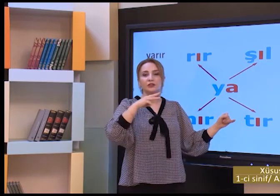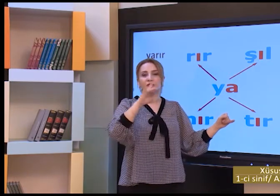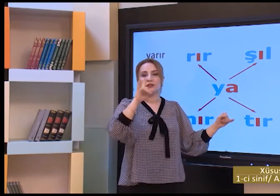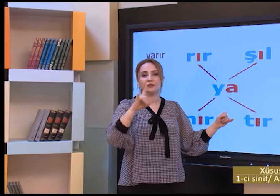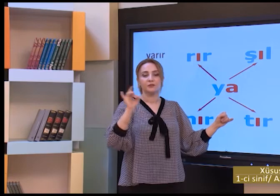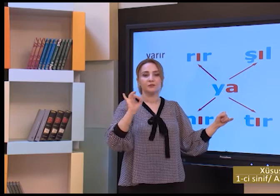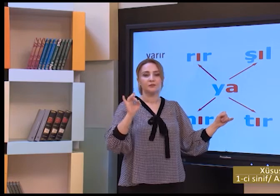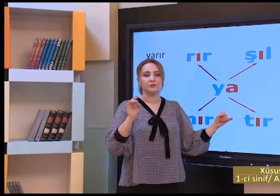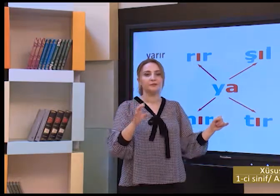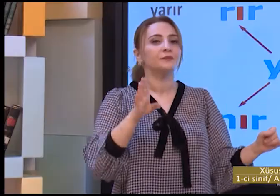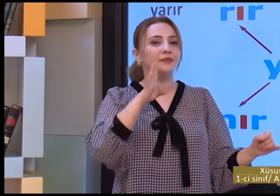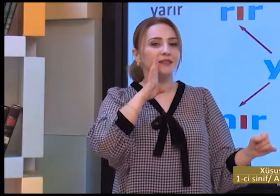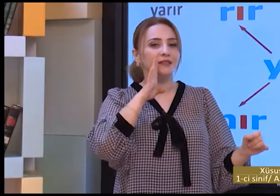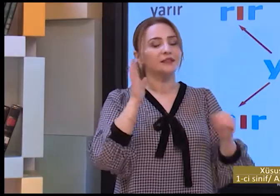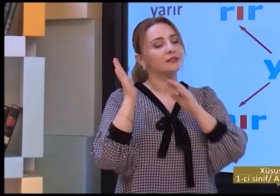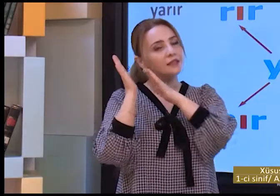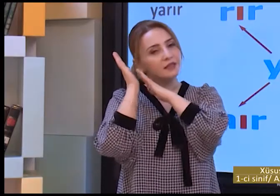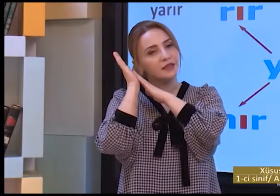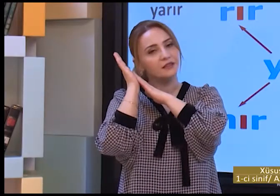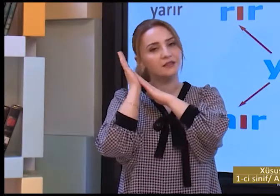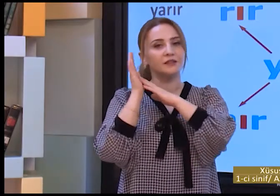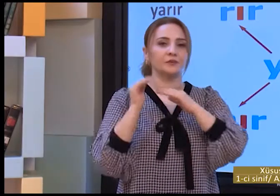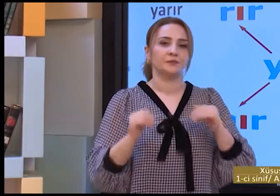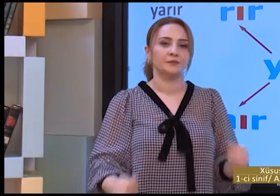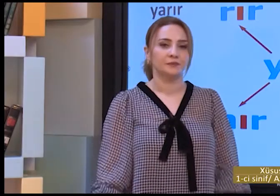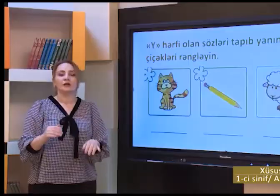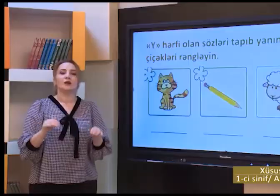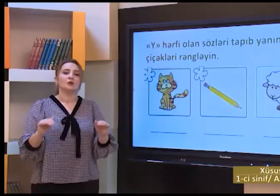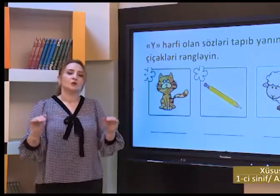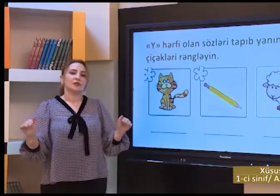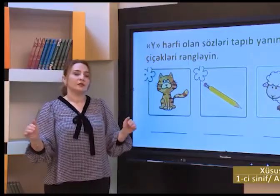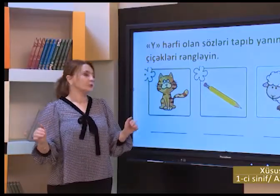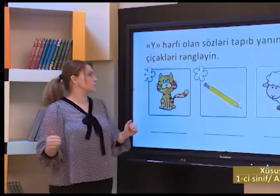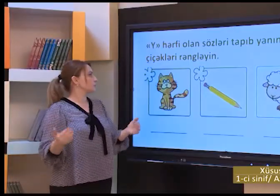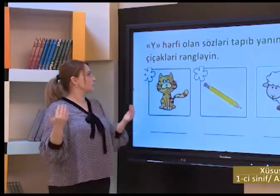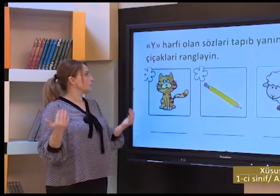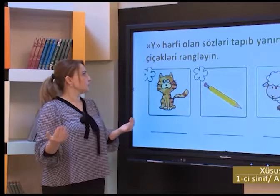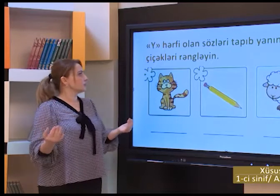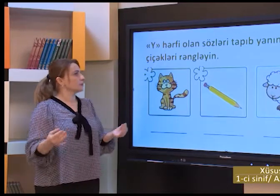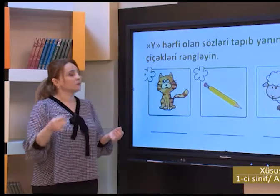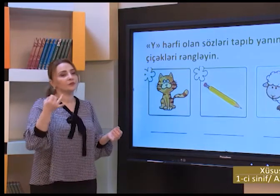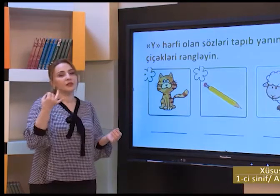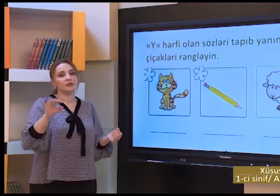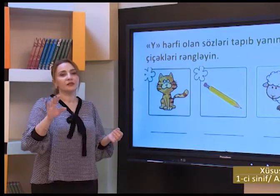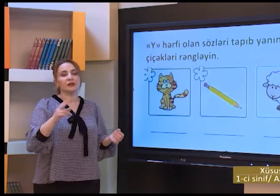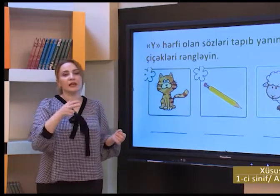Yatır, qız yatır. Uşaqlar, indi y